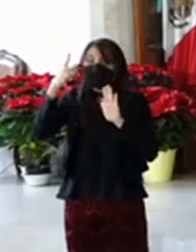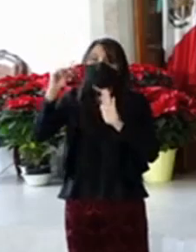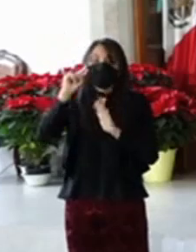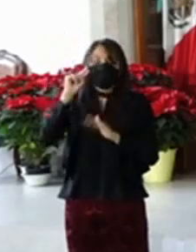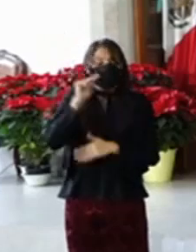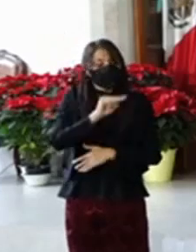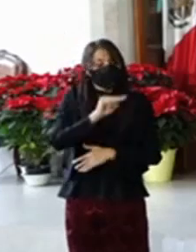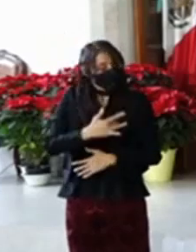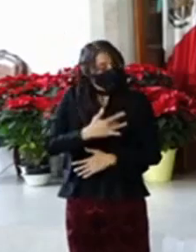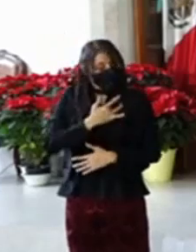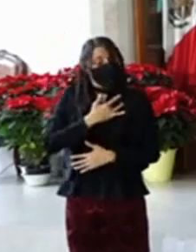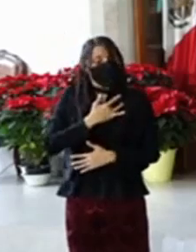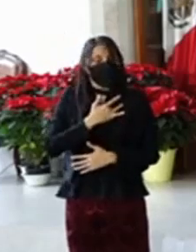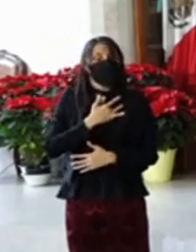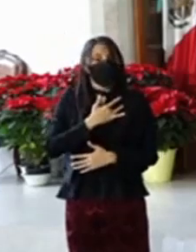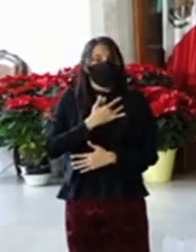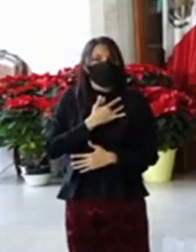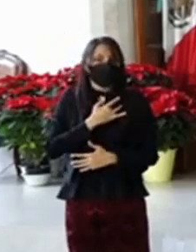el Señor siempre es fiel.